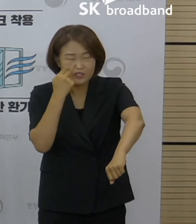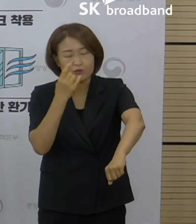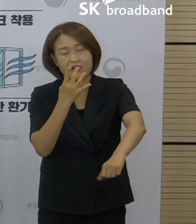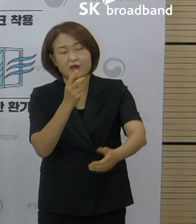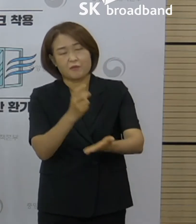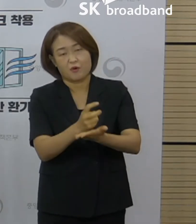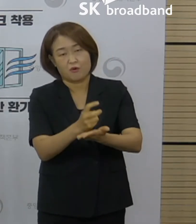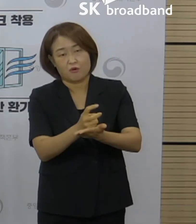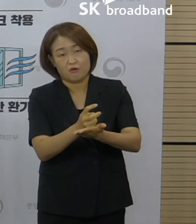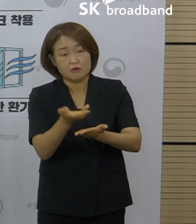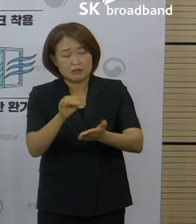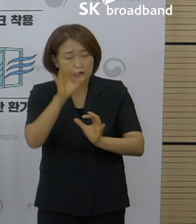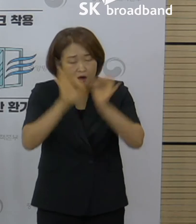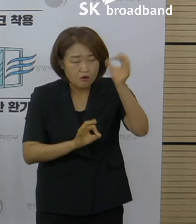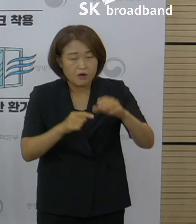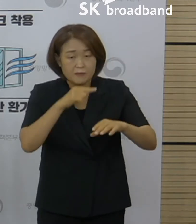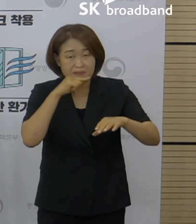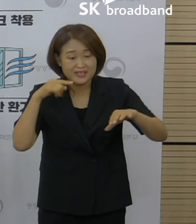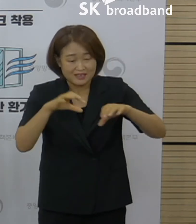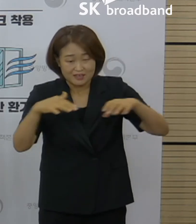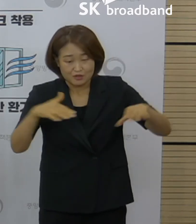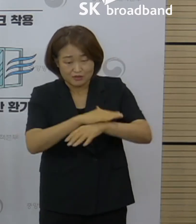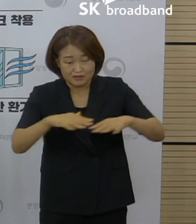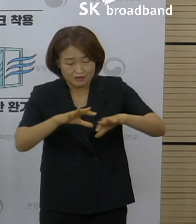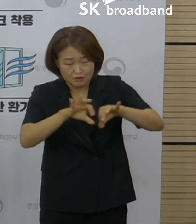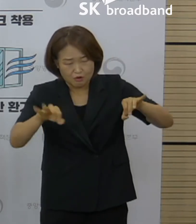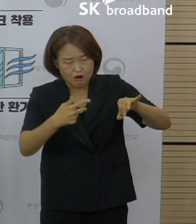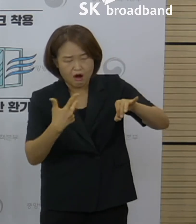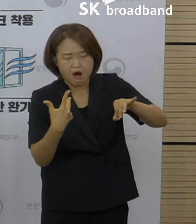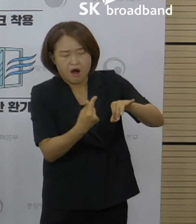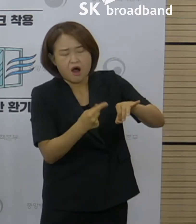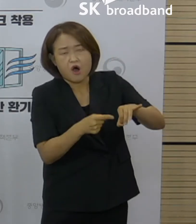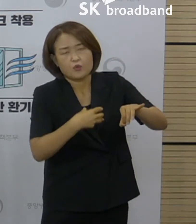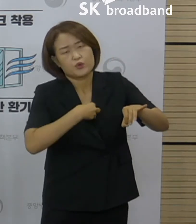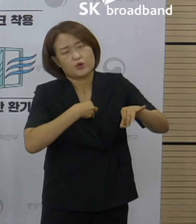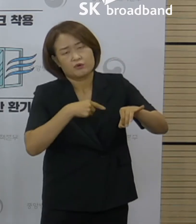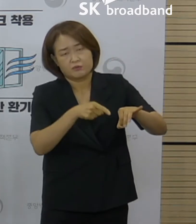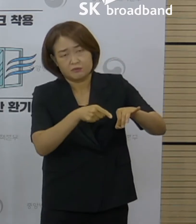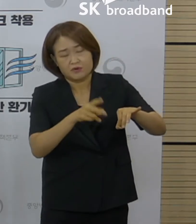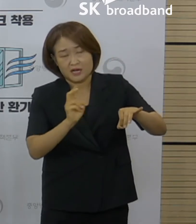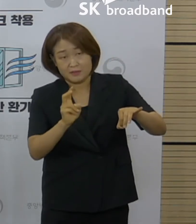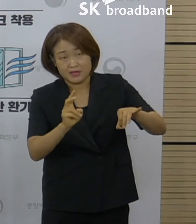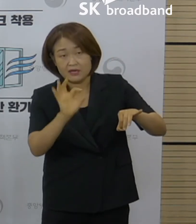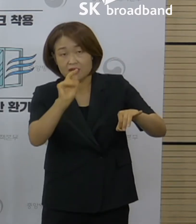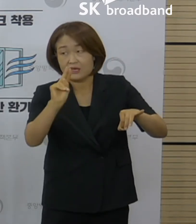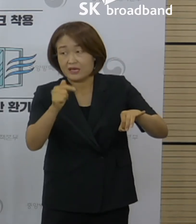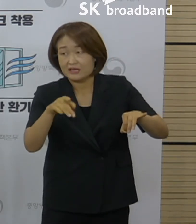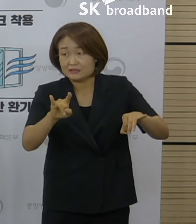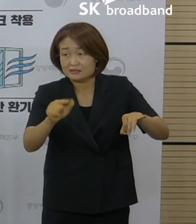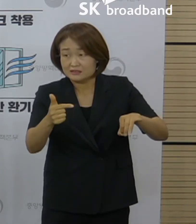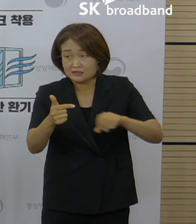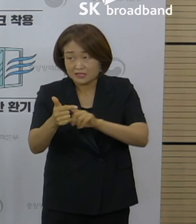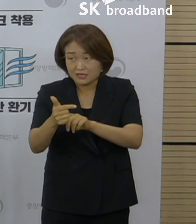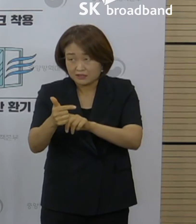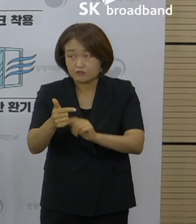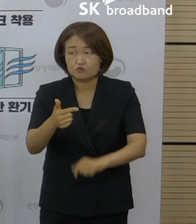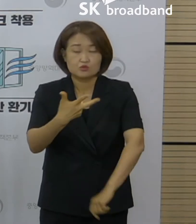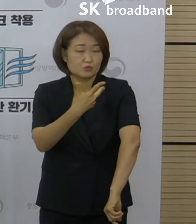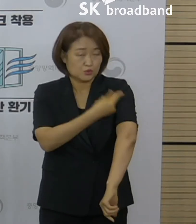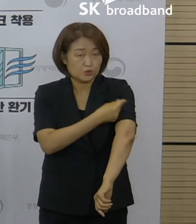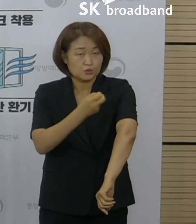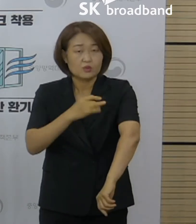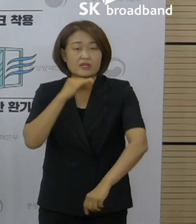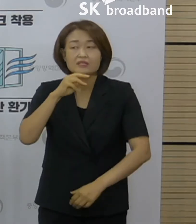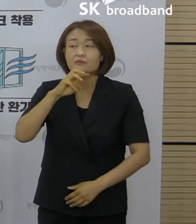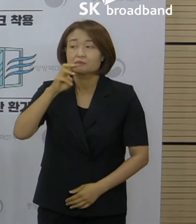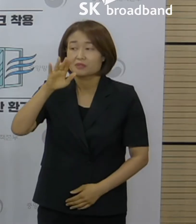되어 이상반응 위험 요소가 더 많아질 가능성은 없는지, 얀센 백신 접종 권고 연령을 또 30세로 유지하는